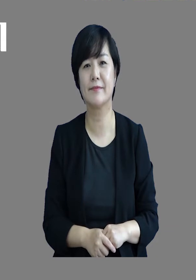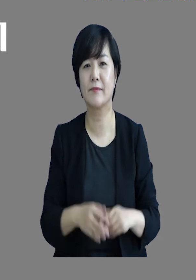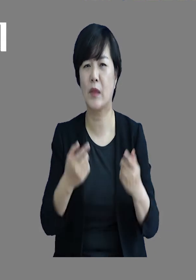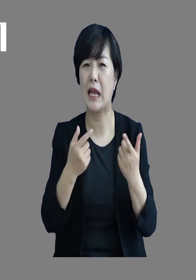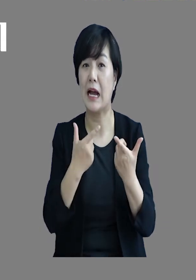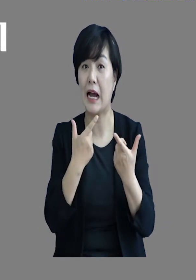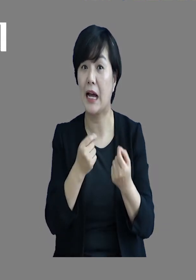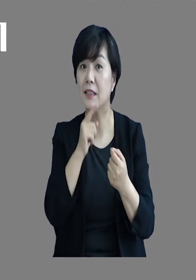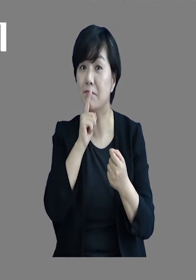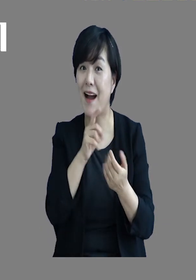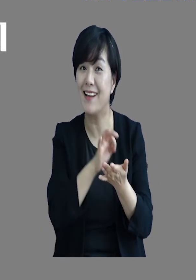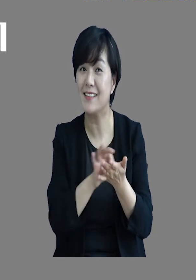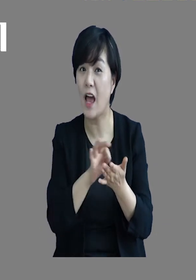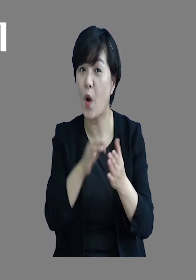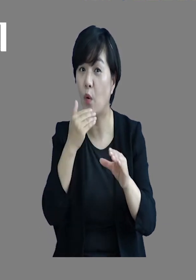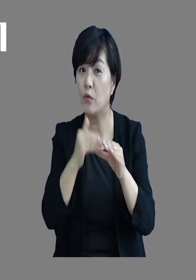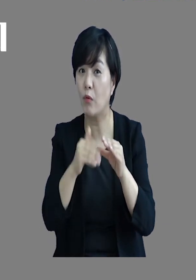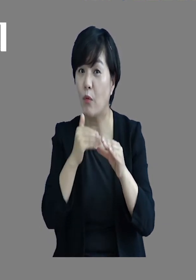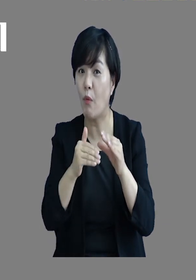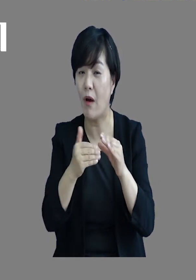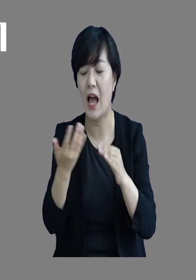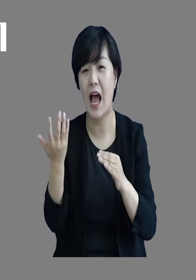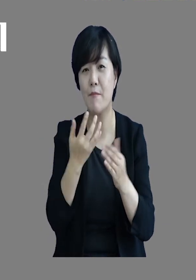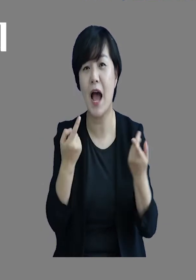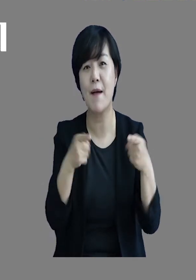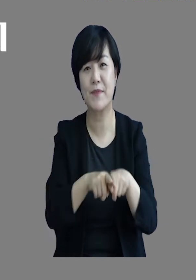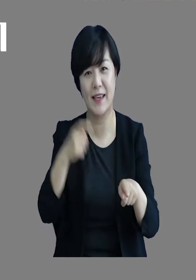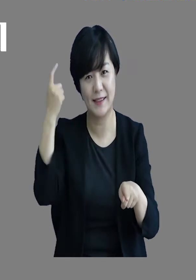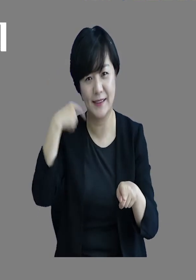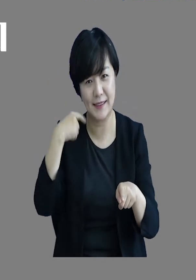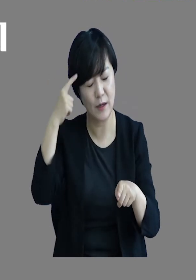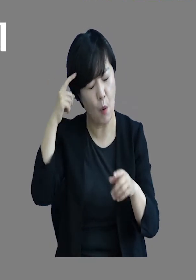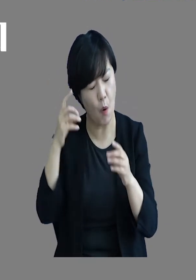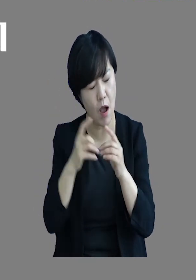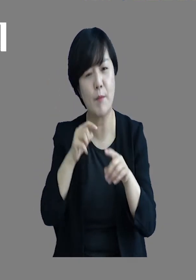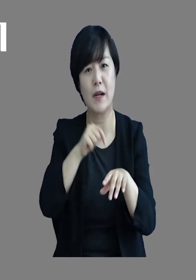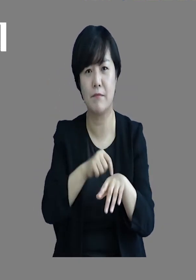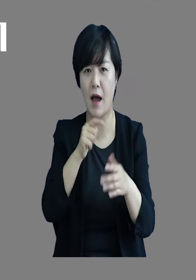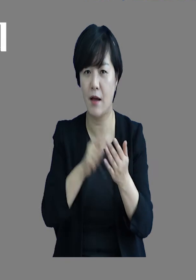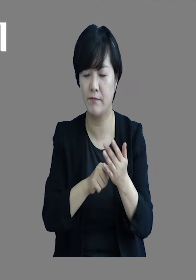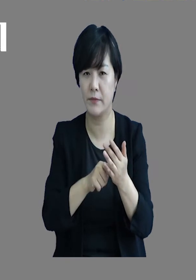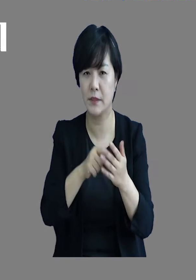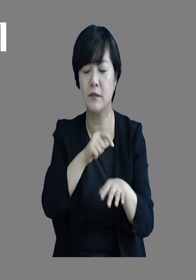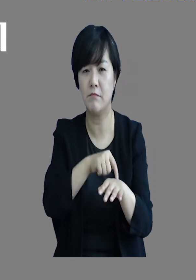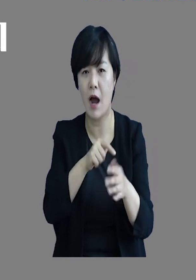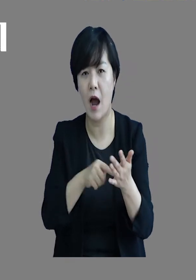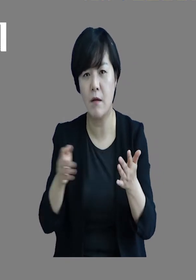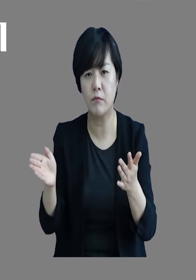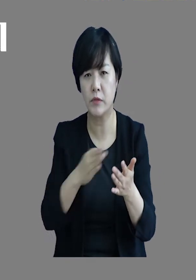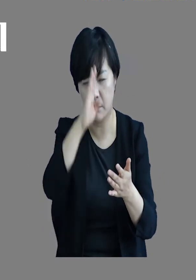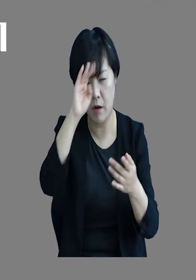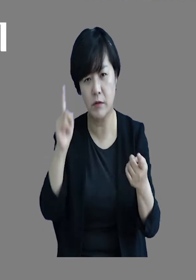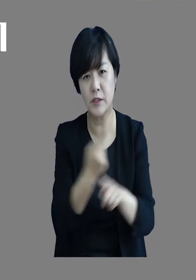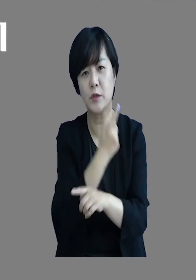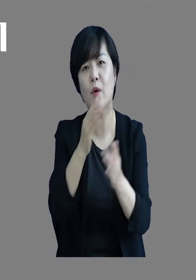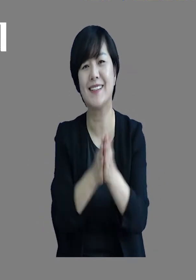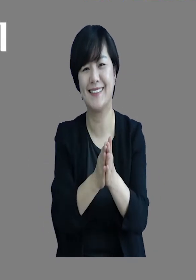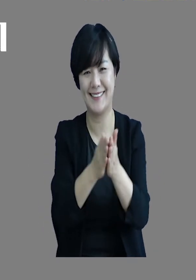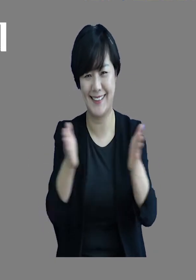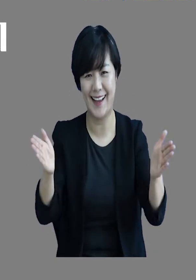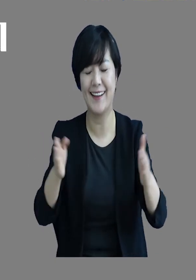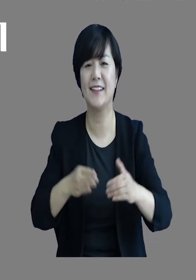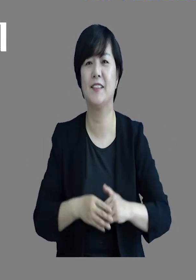같은 언어를 쓰며 소통하고 아픔을 함께 느끼고 공감하는 마음, 그 마음부터가 치료의 시작인 것